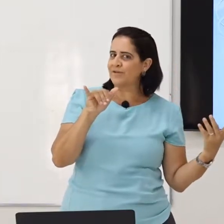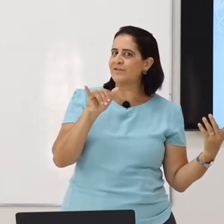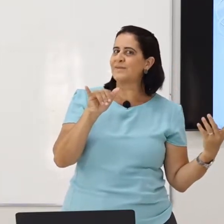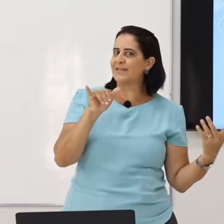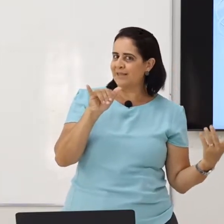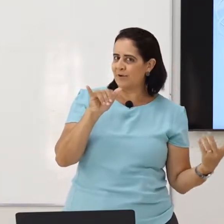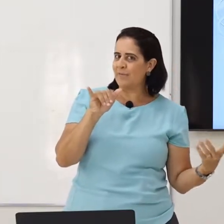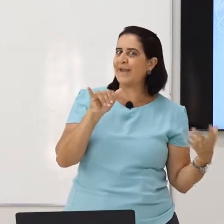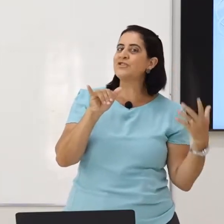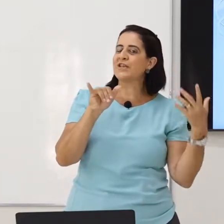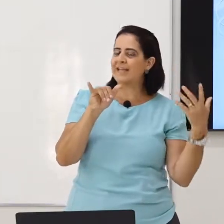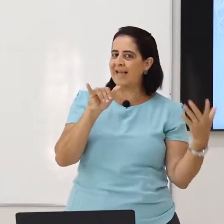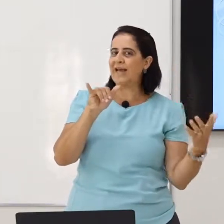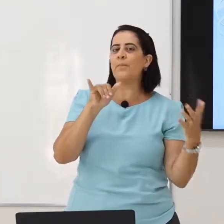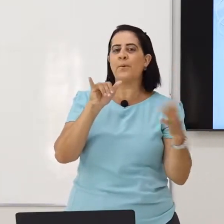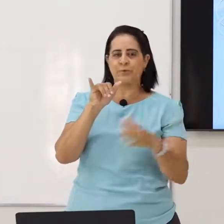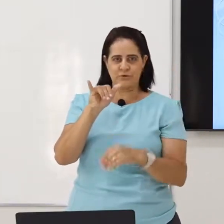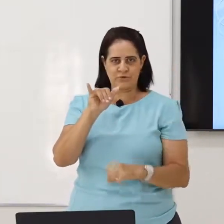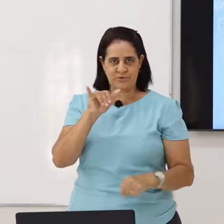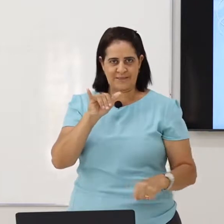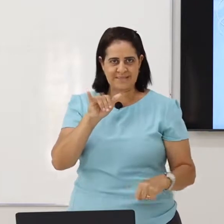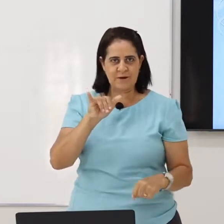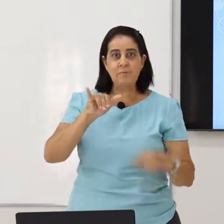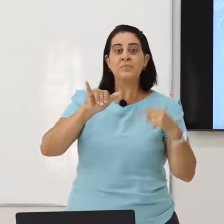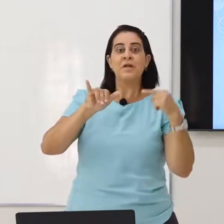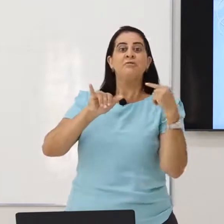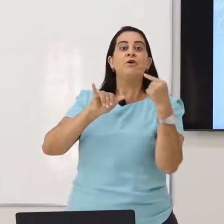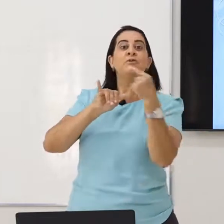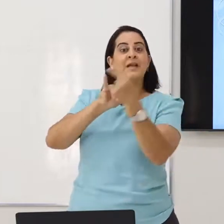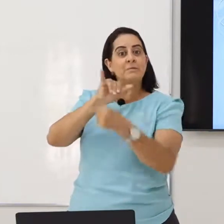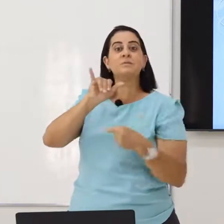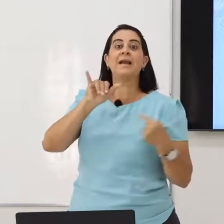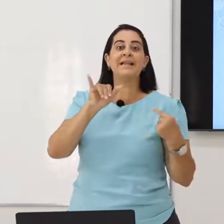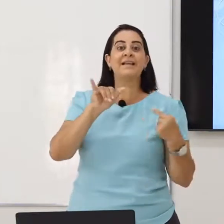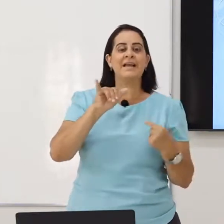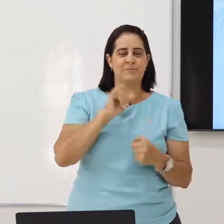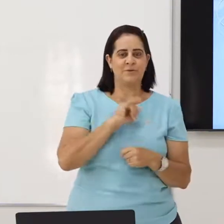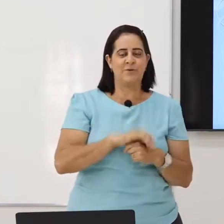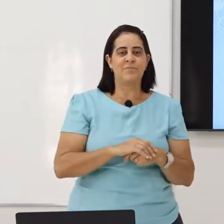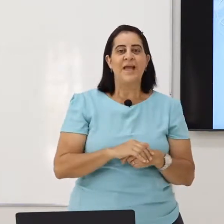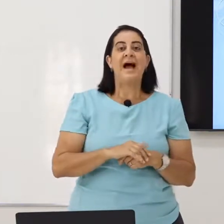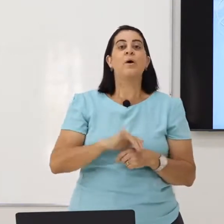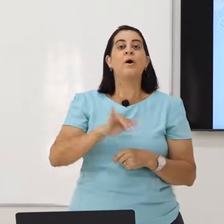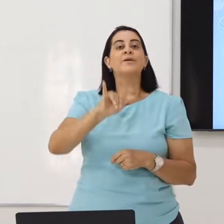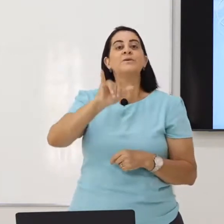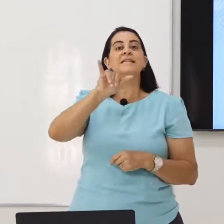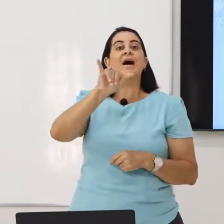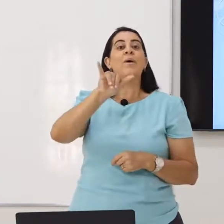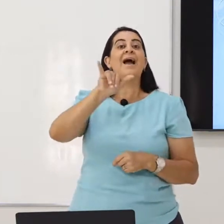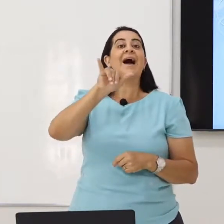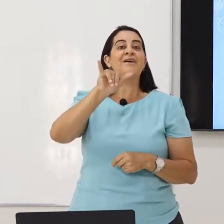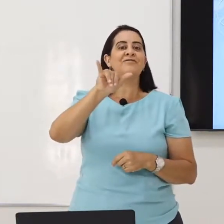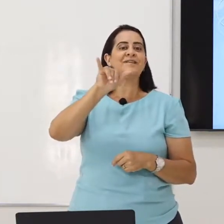vimos anteriormente, que era o ponto de articulação? Voltamos para a letra Y. Agora o sinal é